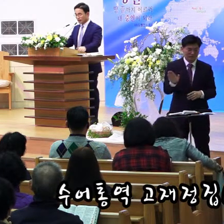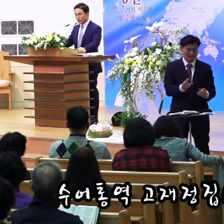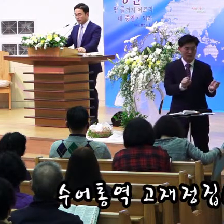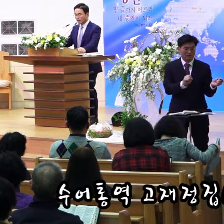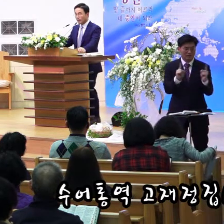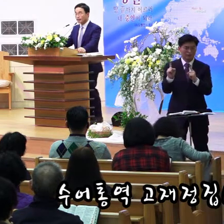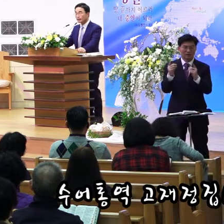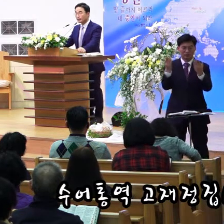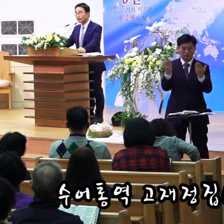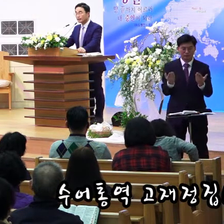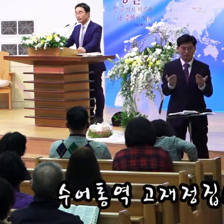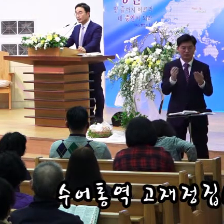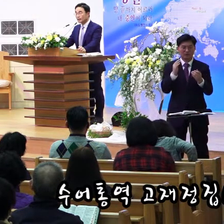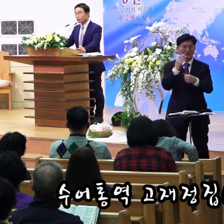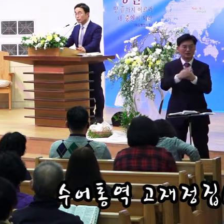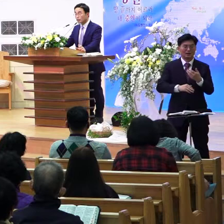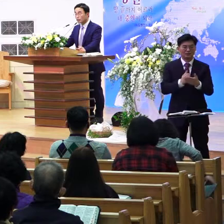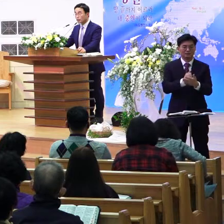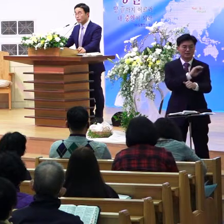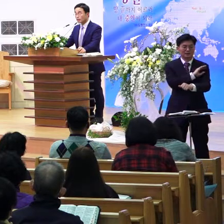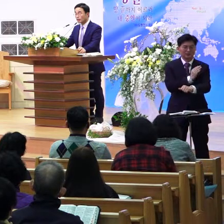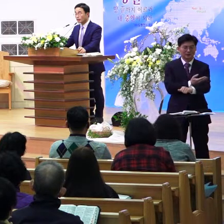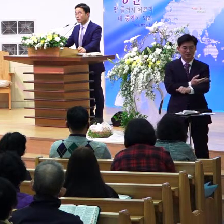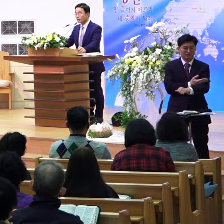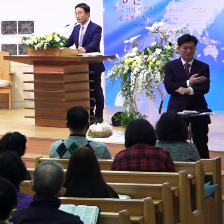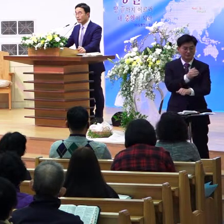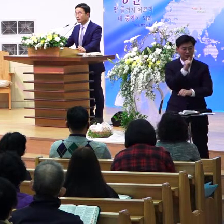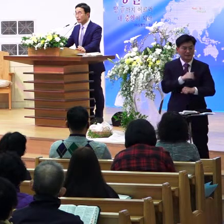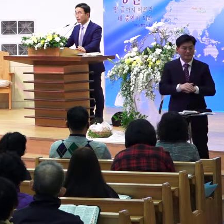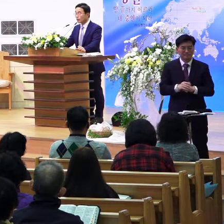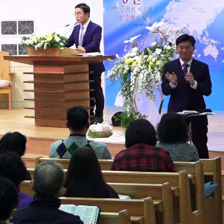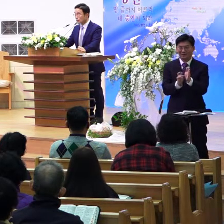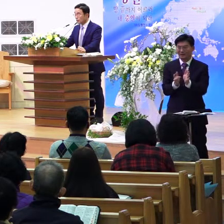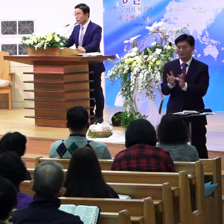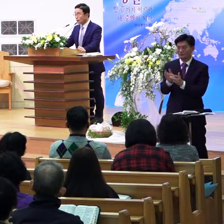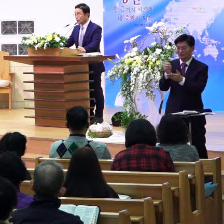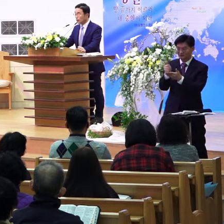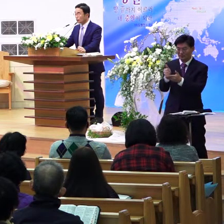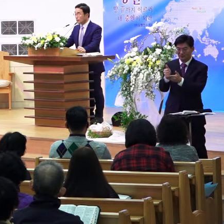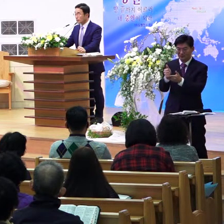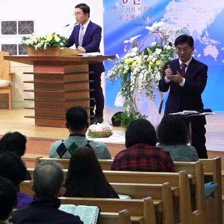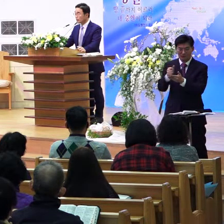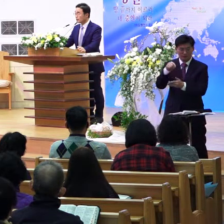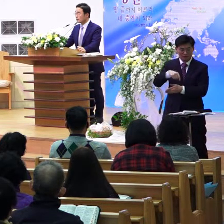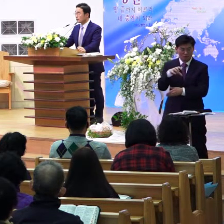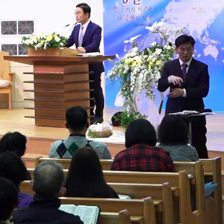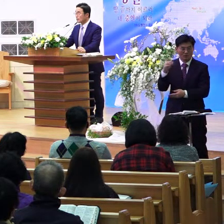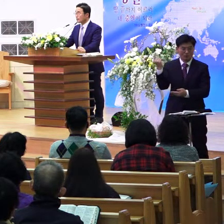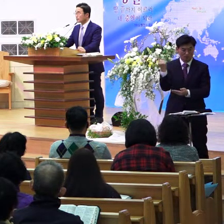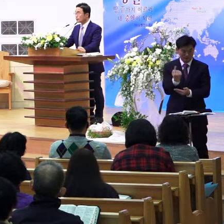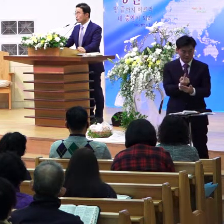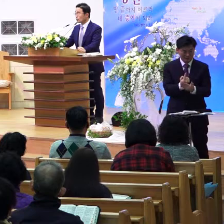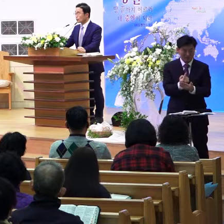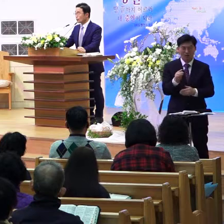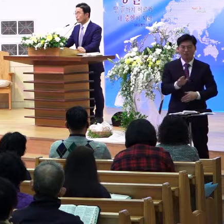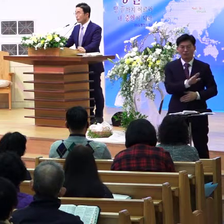하나님의 능력입니다. 예수 그리스도께서 이 땅에 오셔서 우리를 위해서